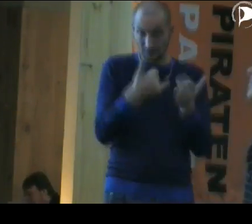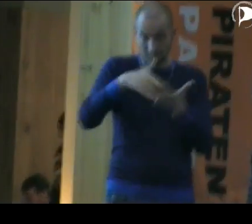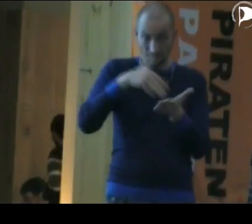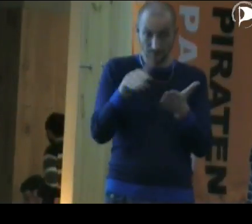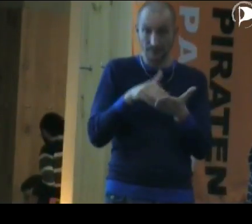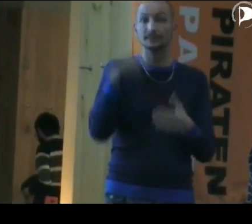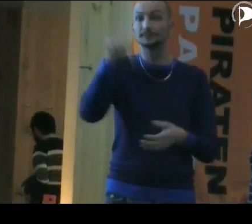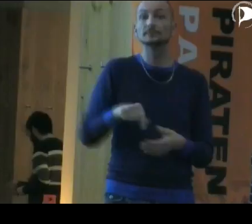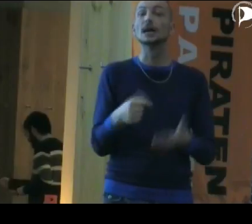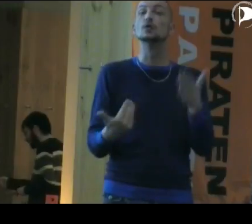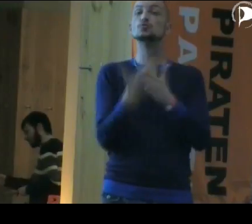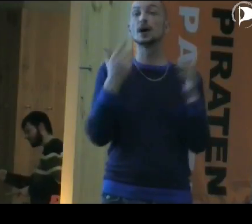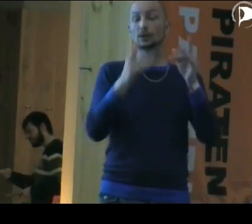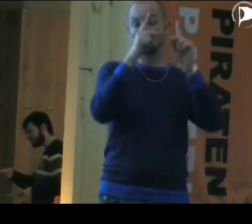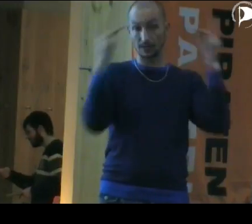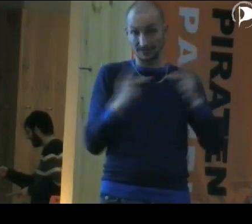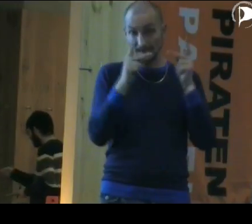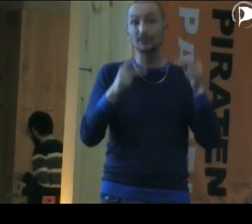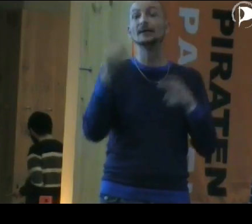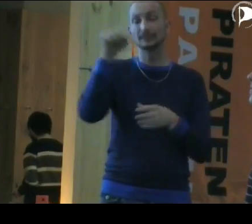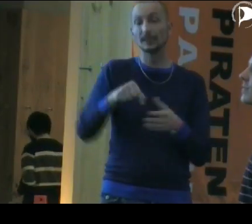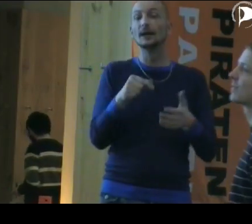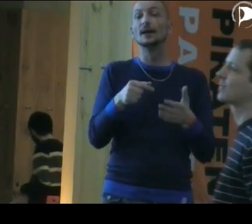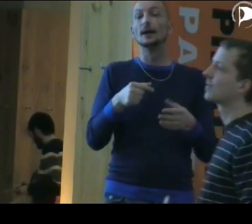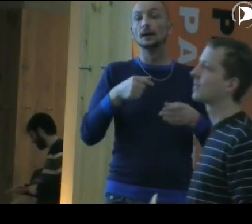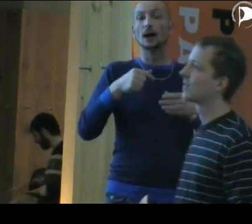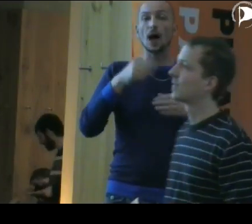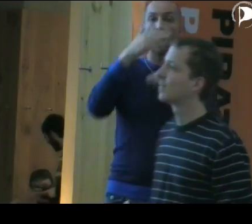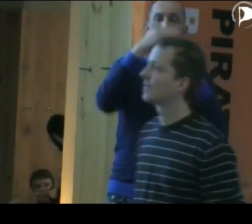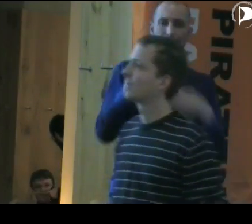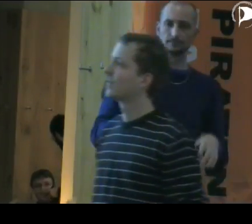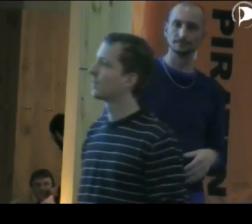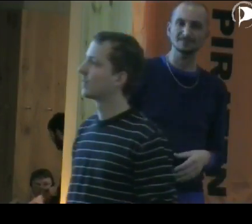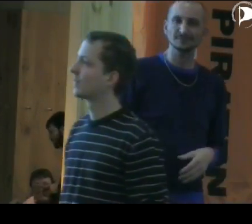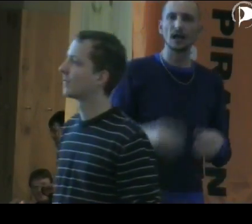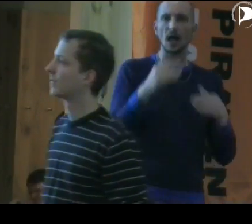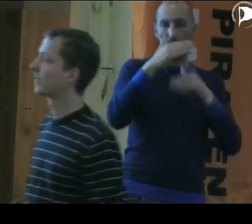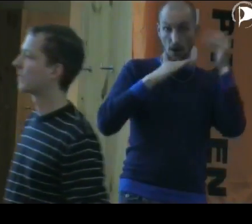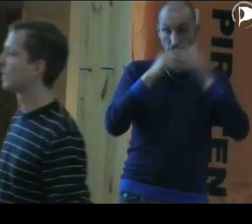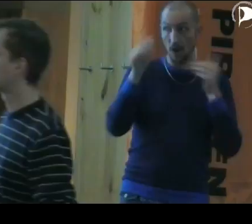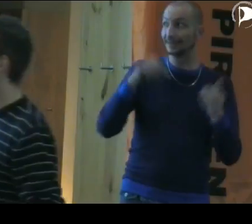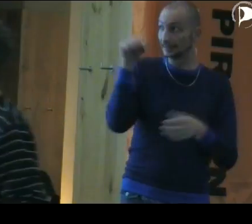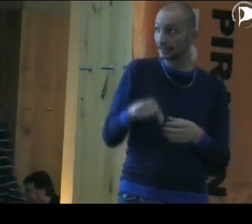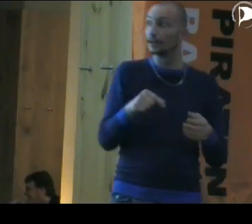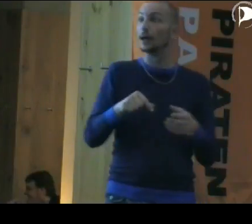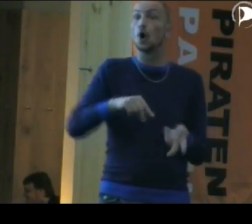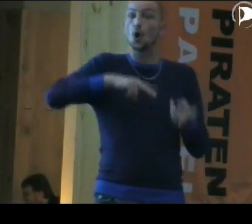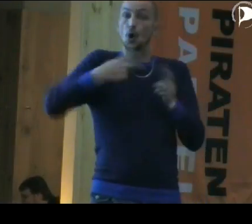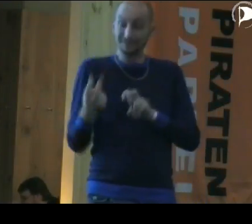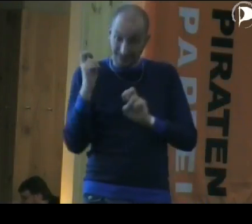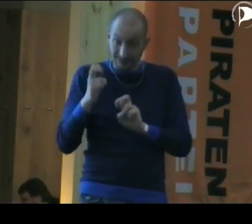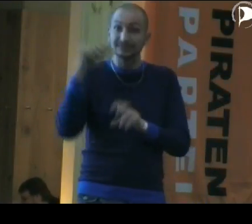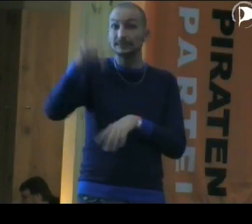neues konzept entwickelt auch unbedingt mit helfer auch umzusetzen und zu planen also wenn irgendjemand